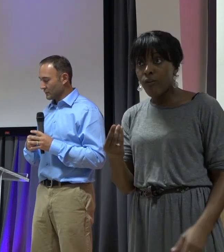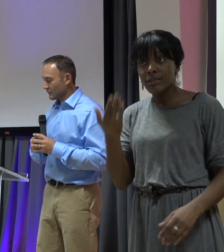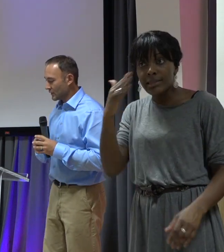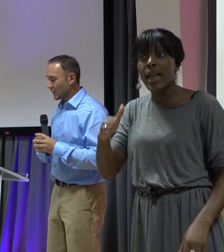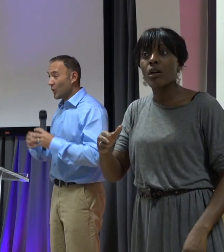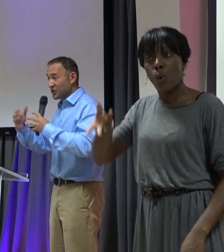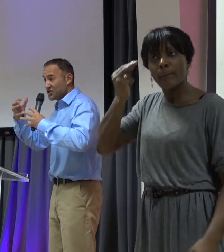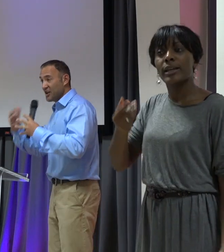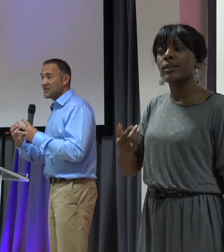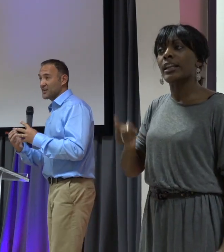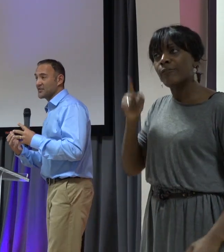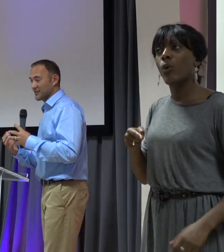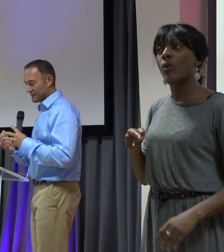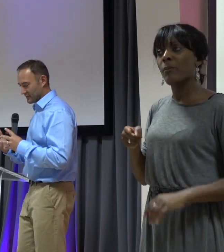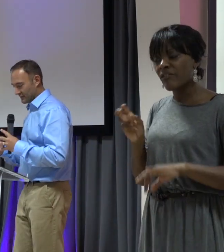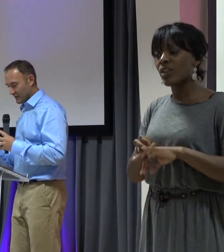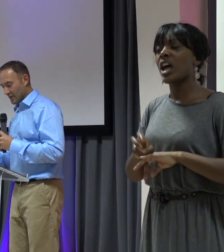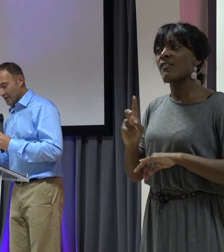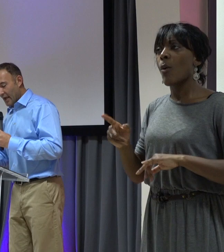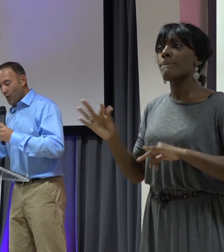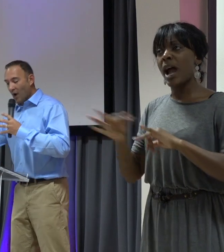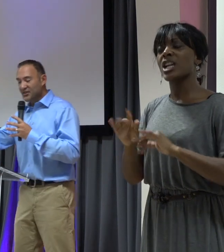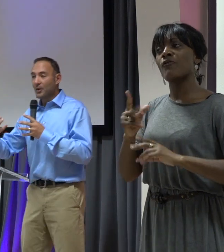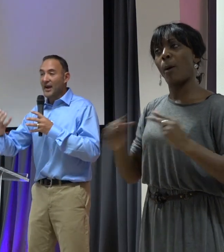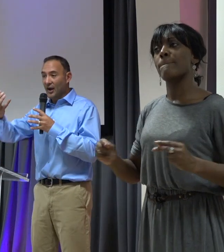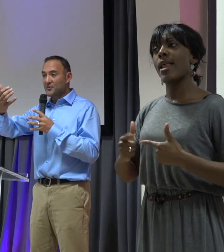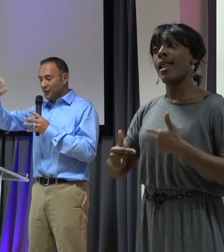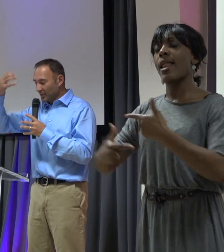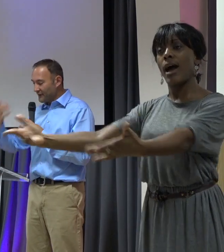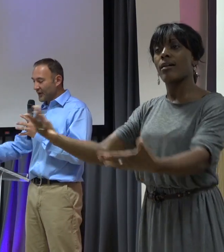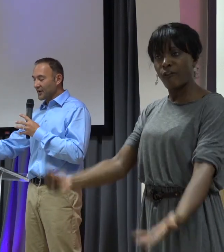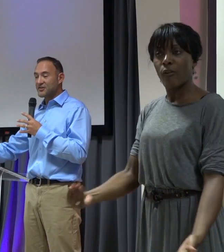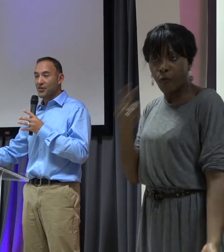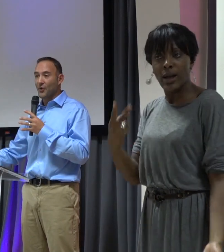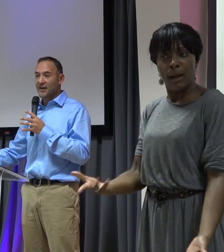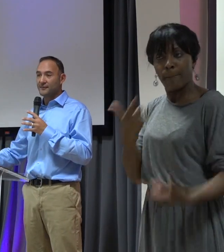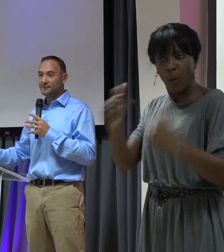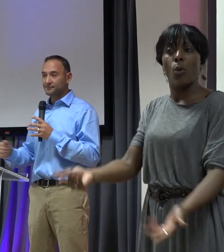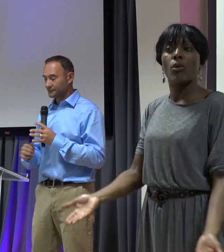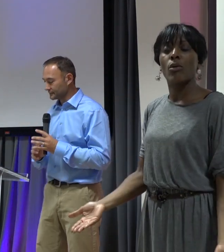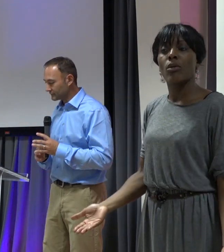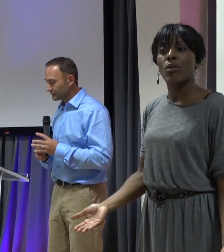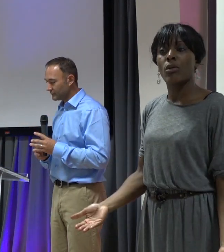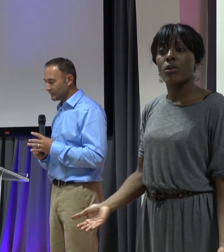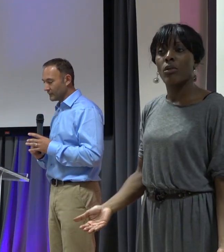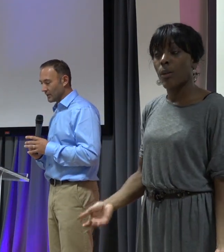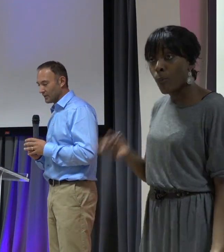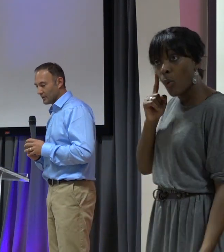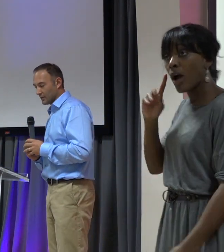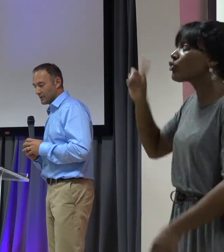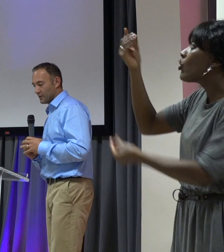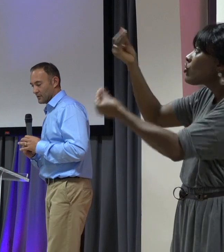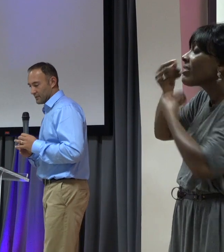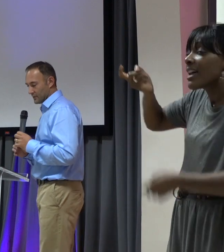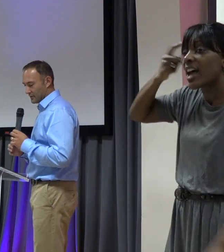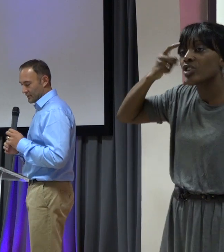un standard which is Jesus, qui est Jésus and the wisdom that comes from living under his authority. et la sagesse qui vient en